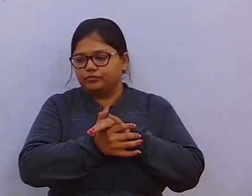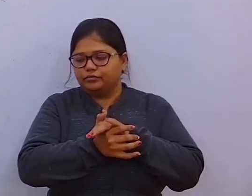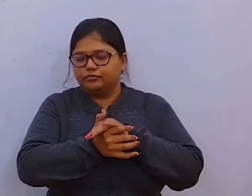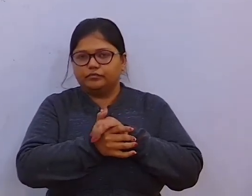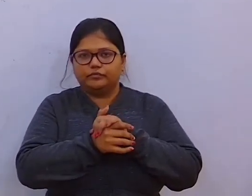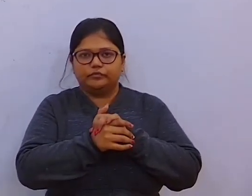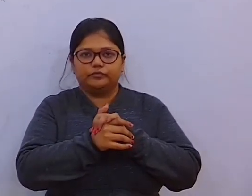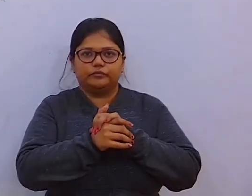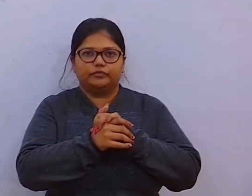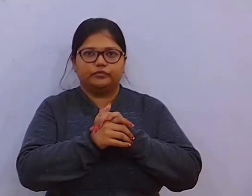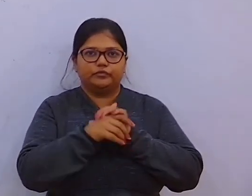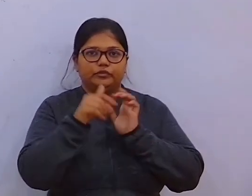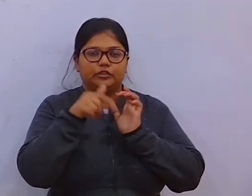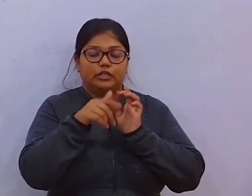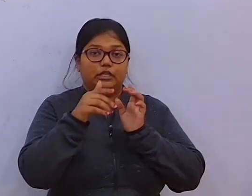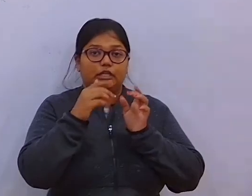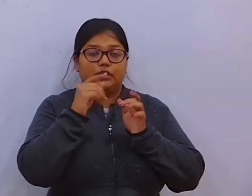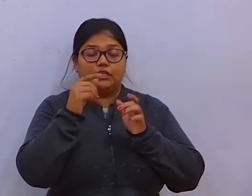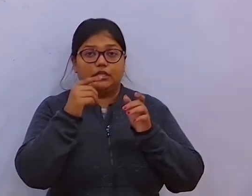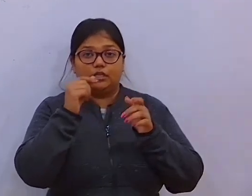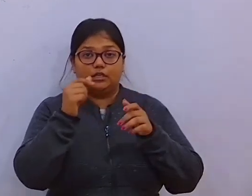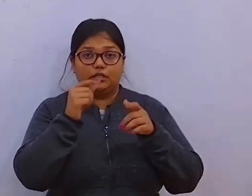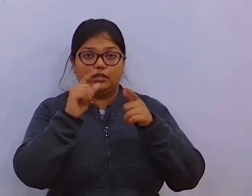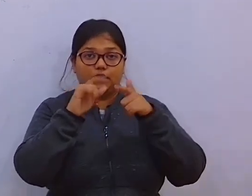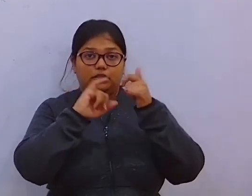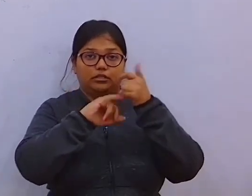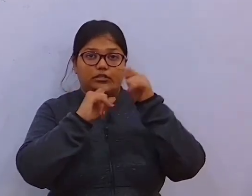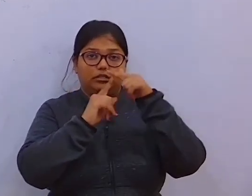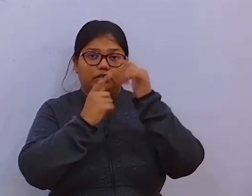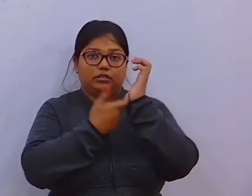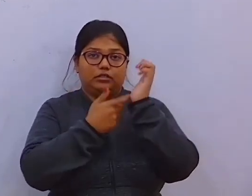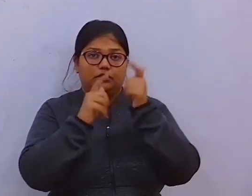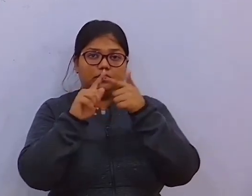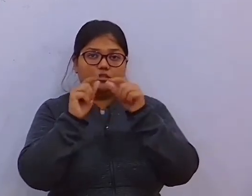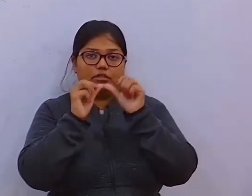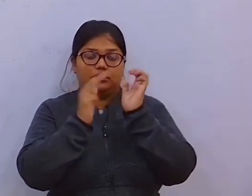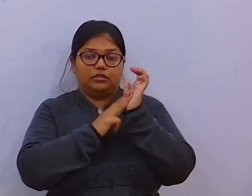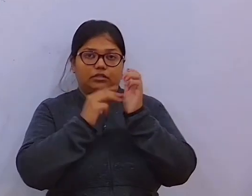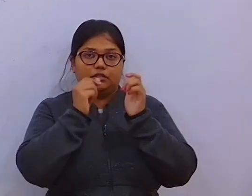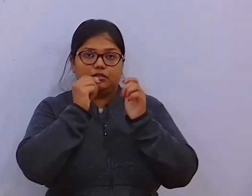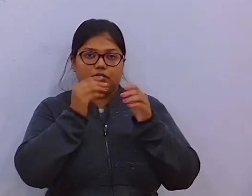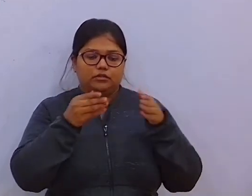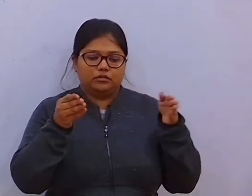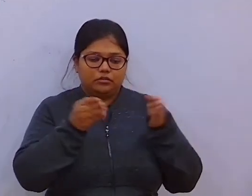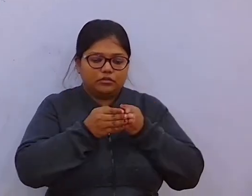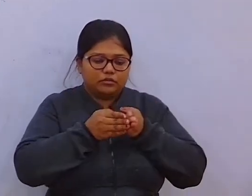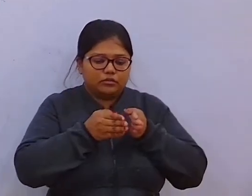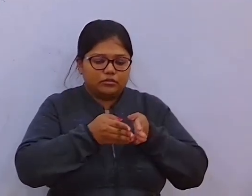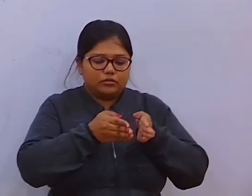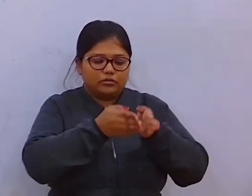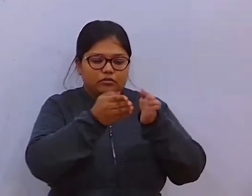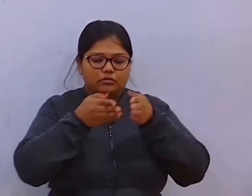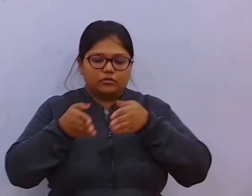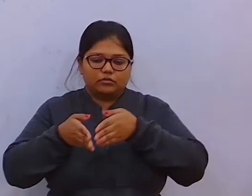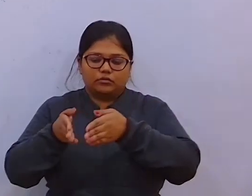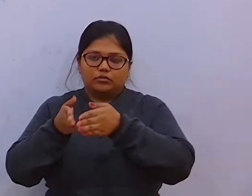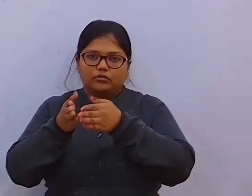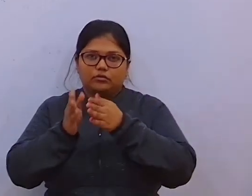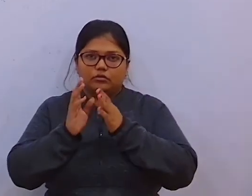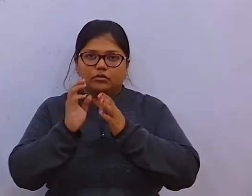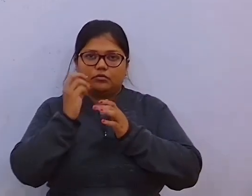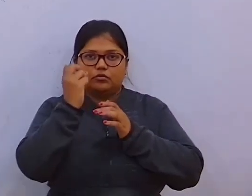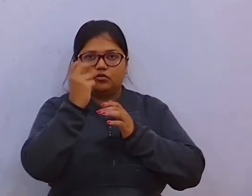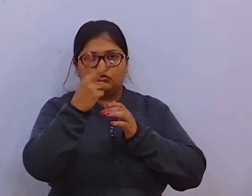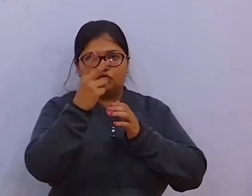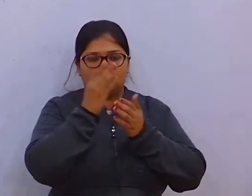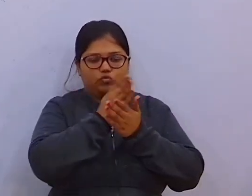है वो 2 टाइप्स की होती है। ठीक है, जेड स्ट्रीम कितने टाइप्स की होती है? जेड स्ट्रीम मीन्स एक पवन है, पवन